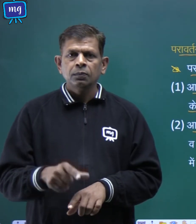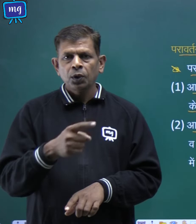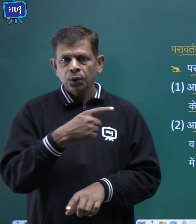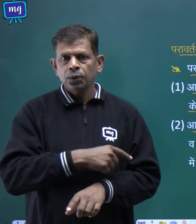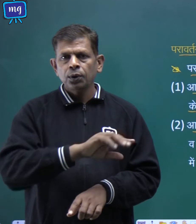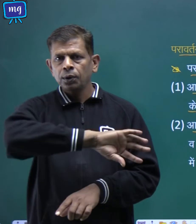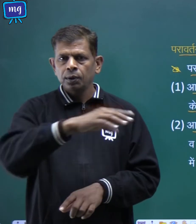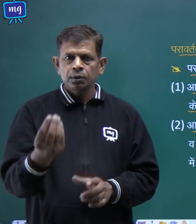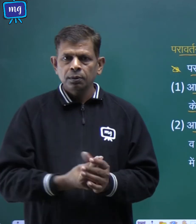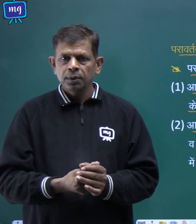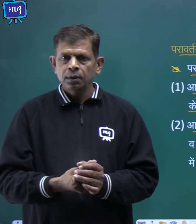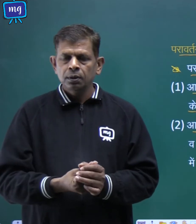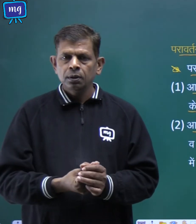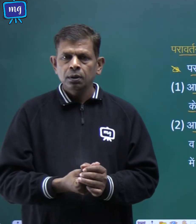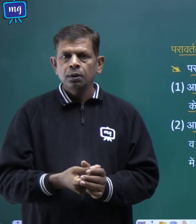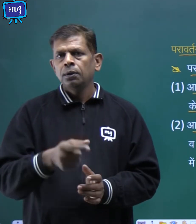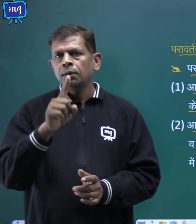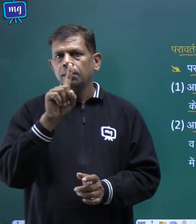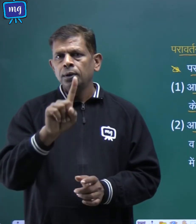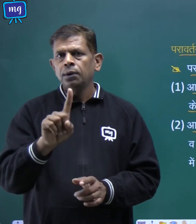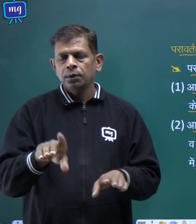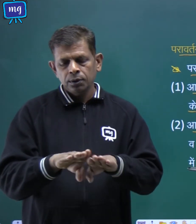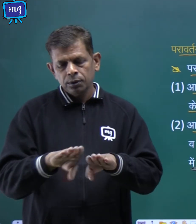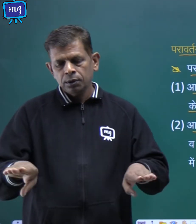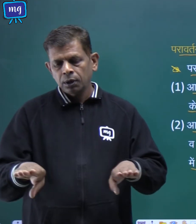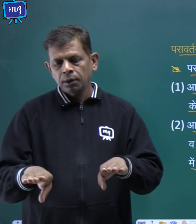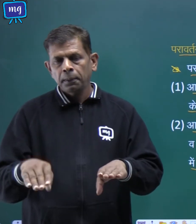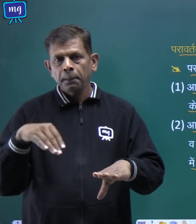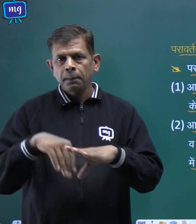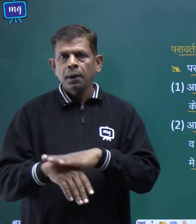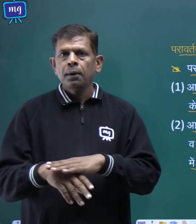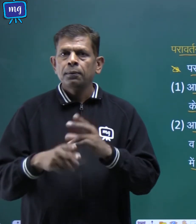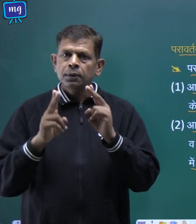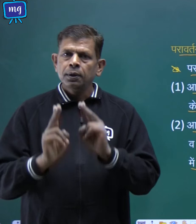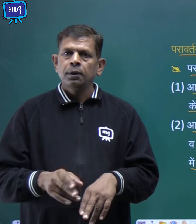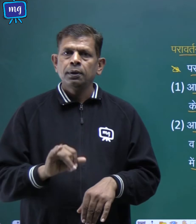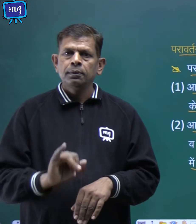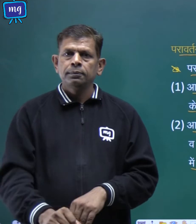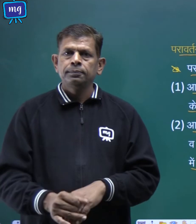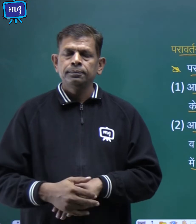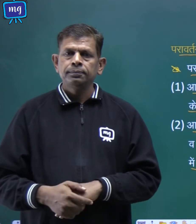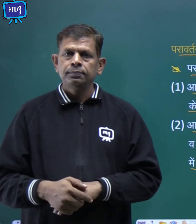ये सभी एक तल में होते हैं।